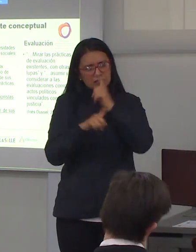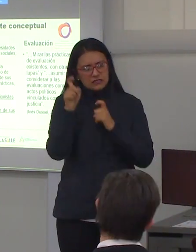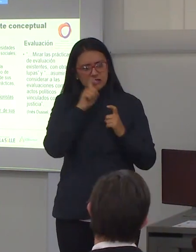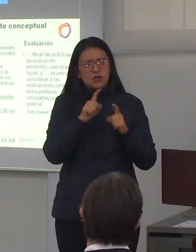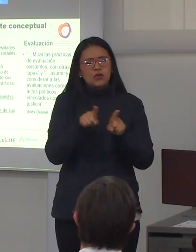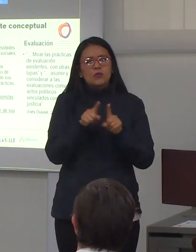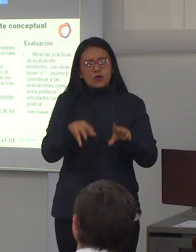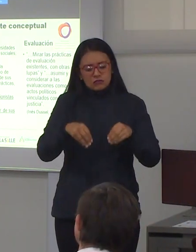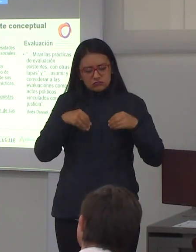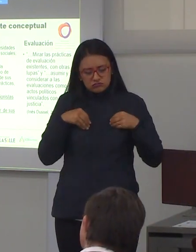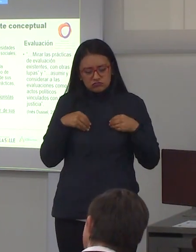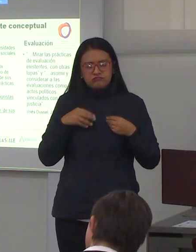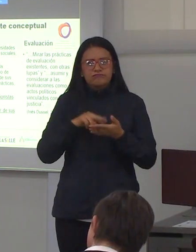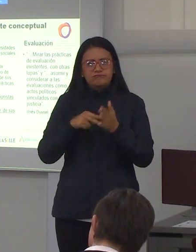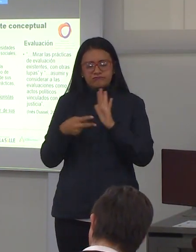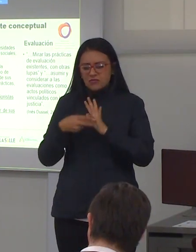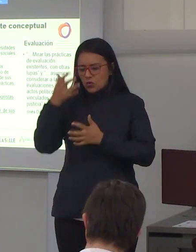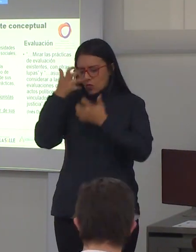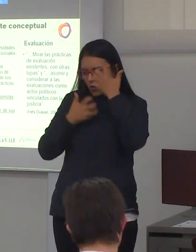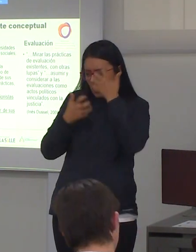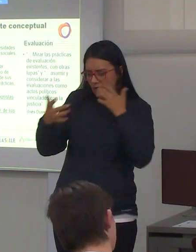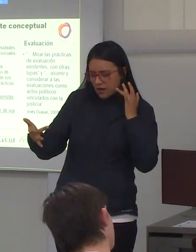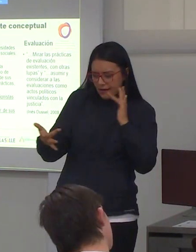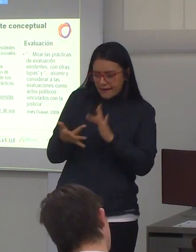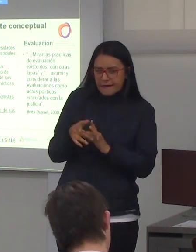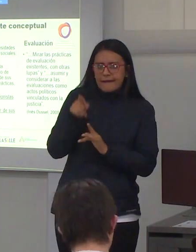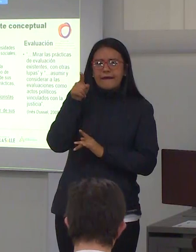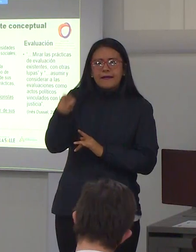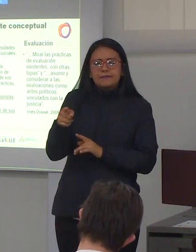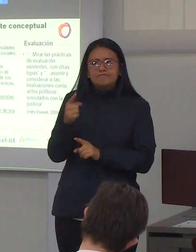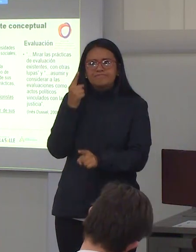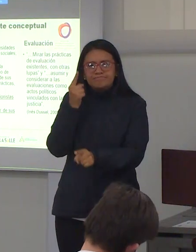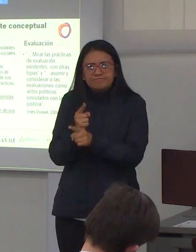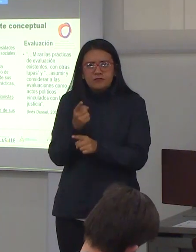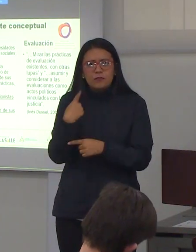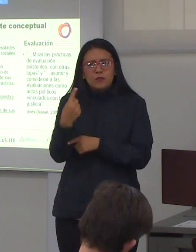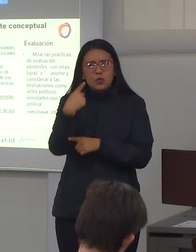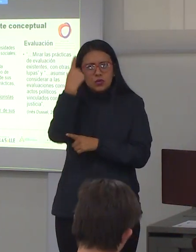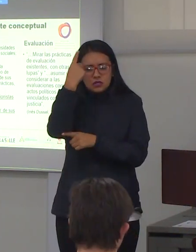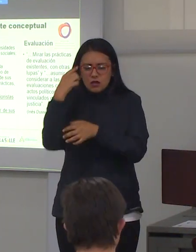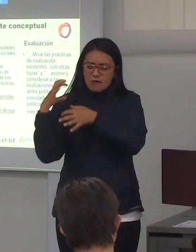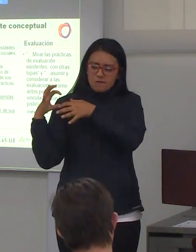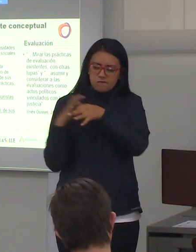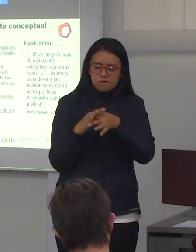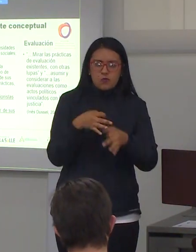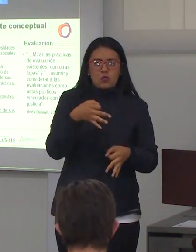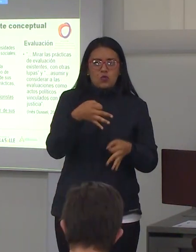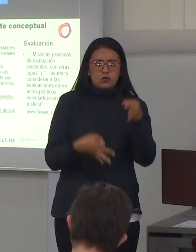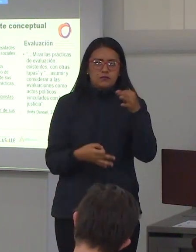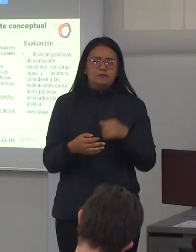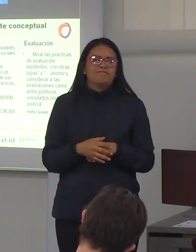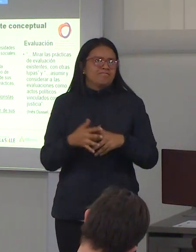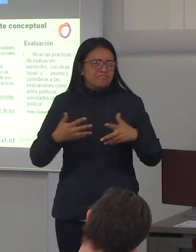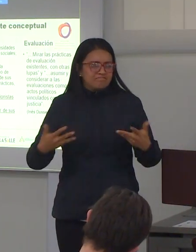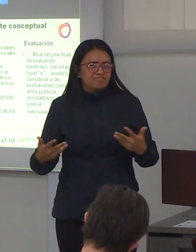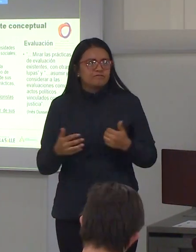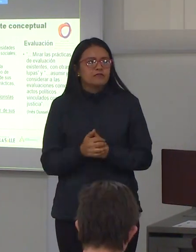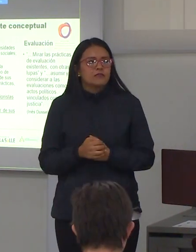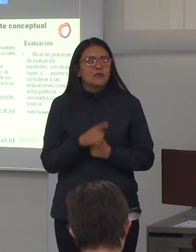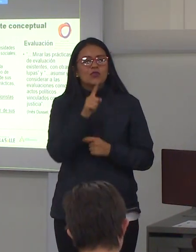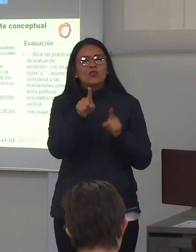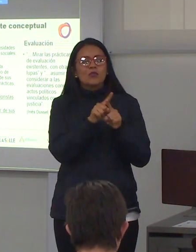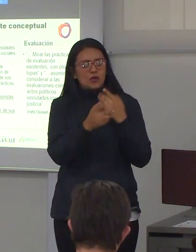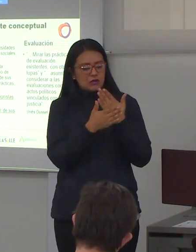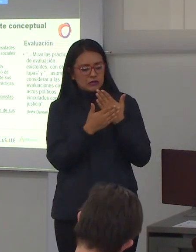asumir y considerar las evaluaciones como actos políticos vinculados a la justicia. Es decir, eso nos llama